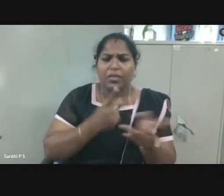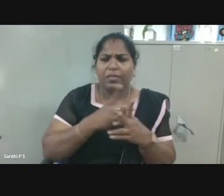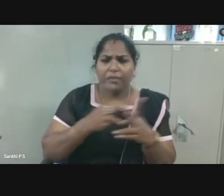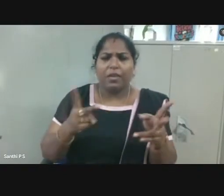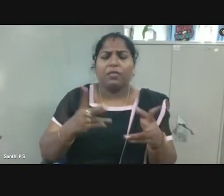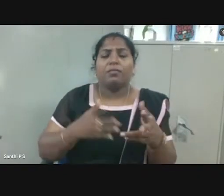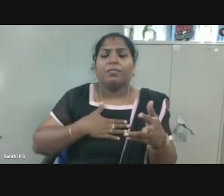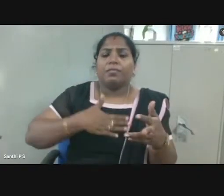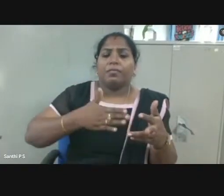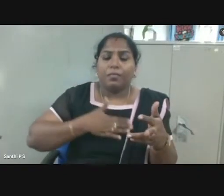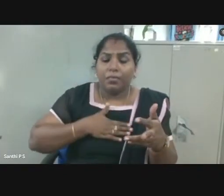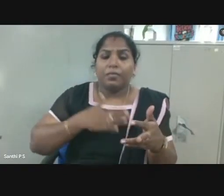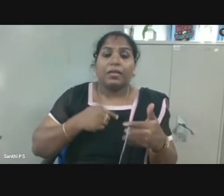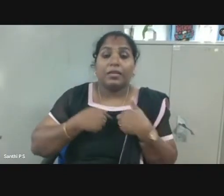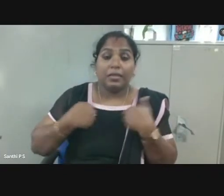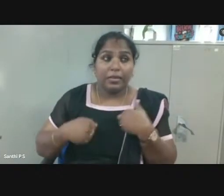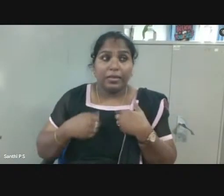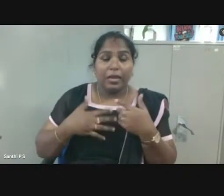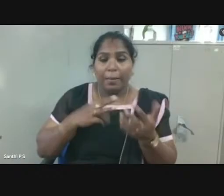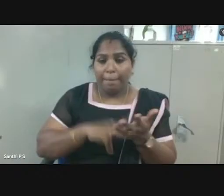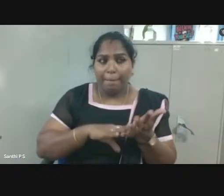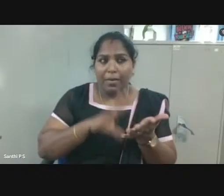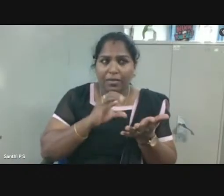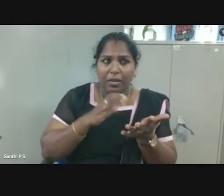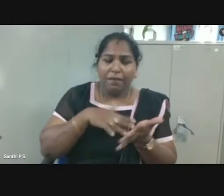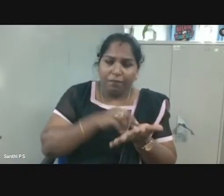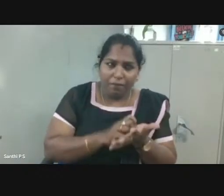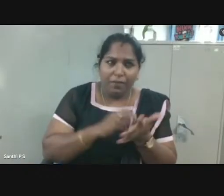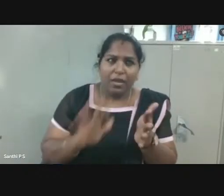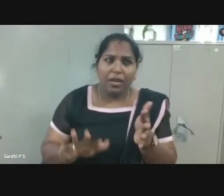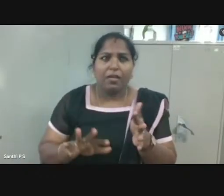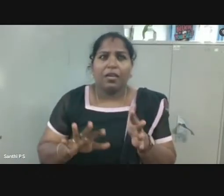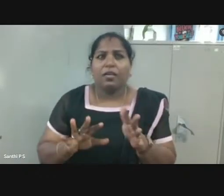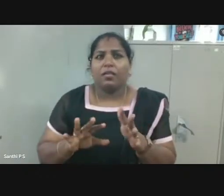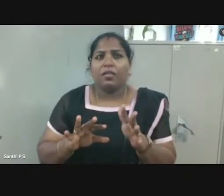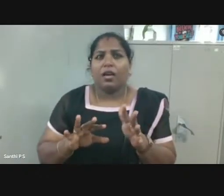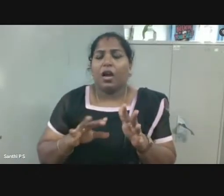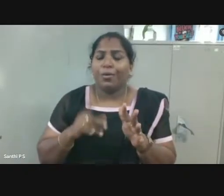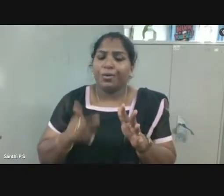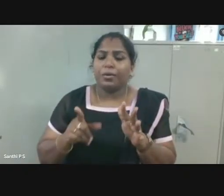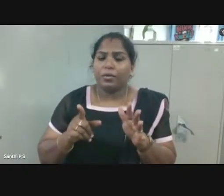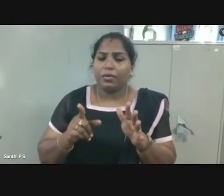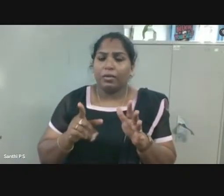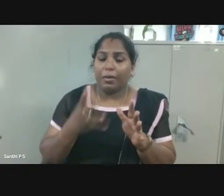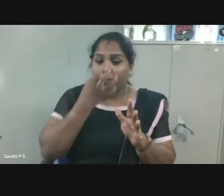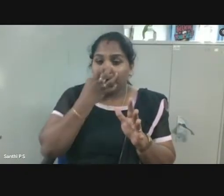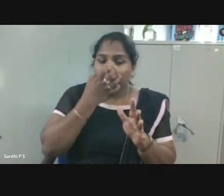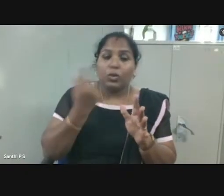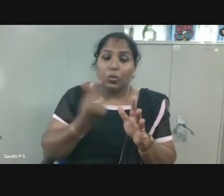ഇവിടെ നെഞ്ചിന്റെ മസിലിന്റെ ബലക്കുറവുണ്ടെങ്കിലും ഇവർക്ക് അത് ആ ഒരു ഉപകരണം വെച്ച് അവരുടെ ശ്വാസമുട്ട്